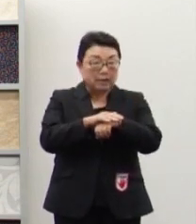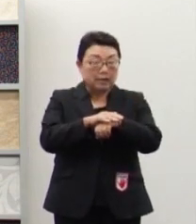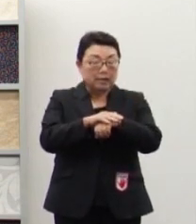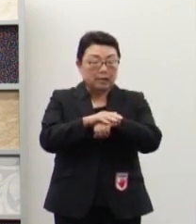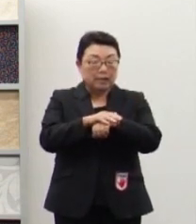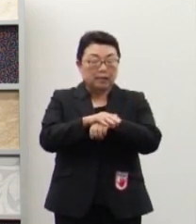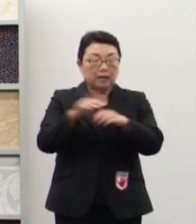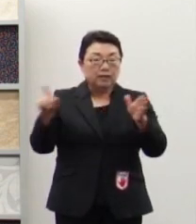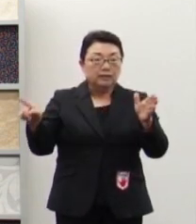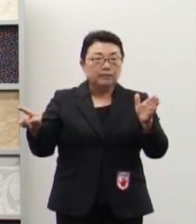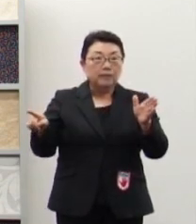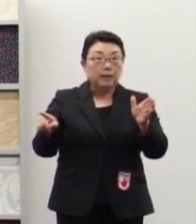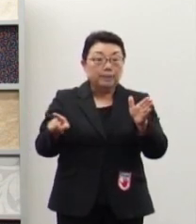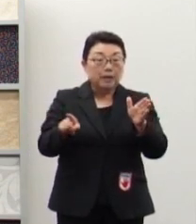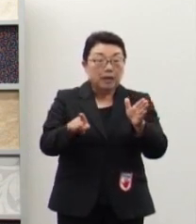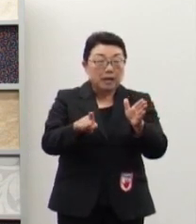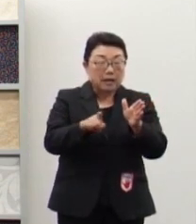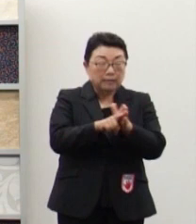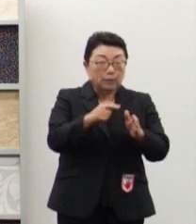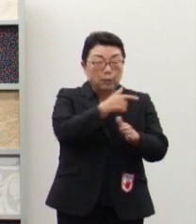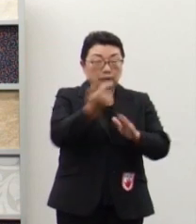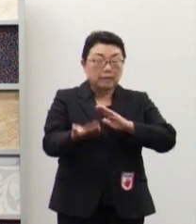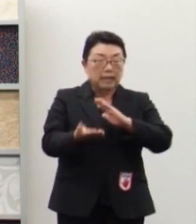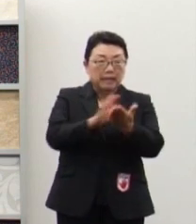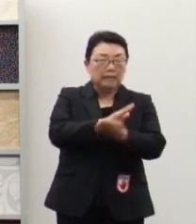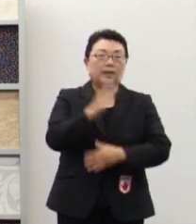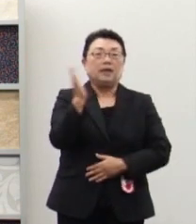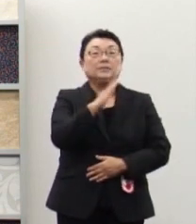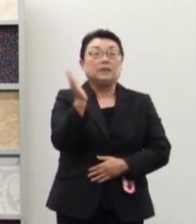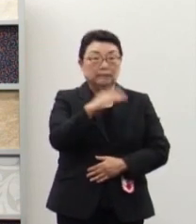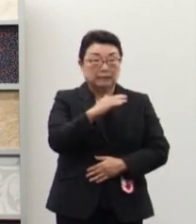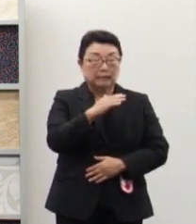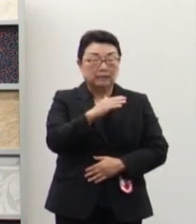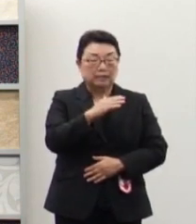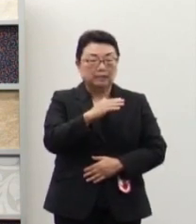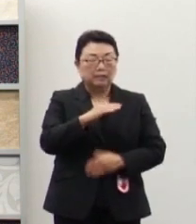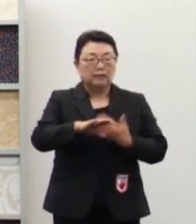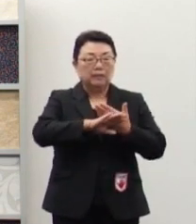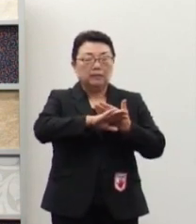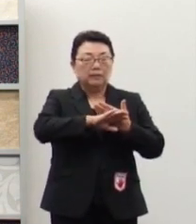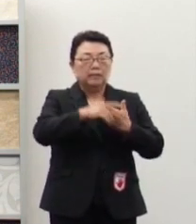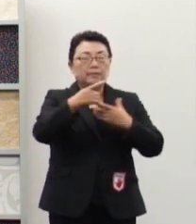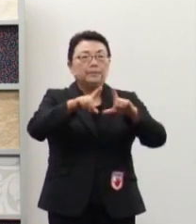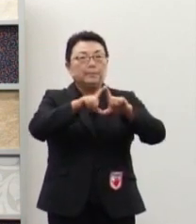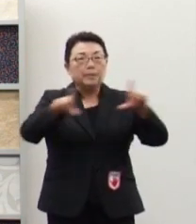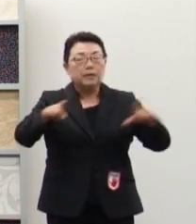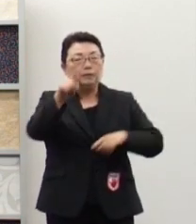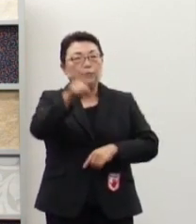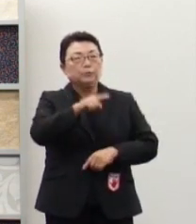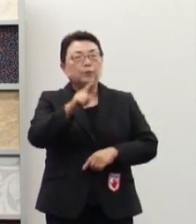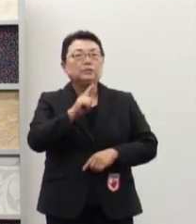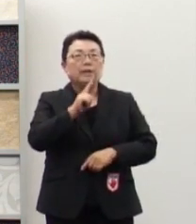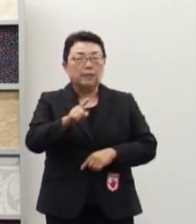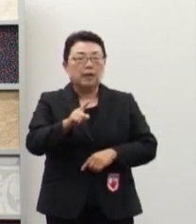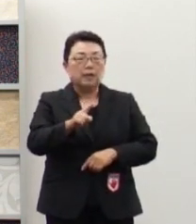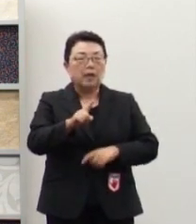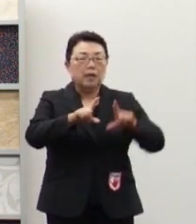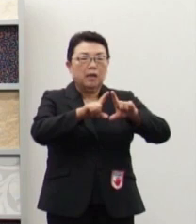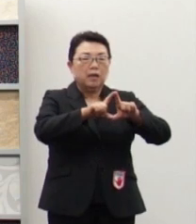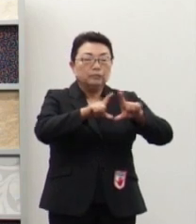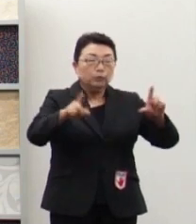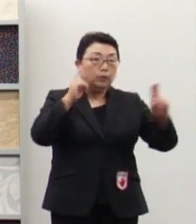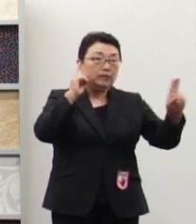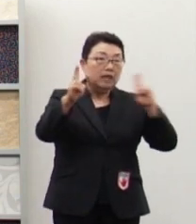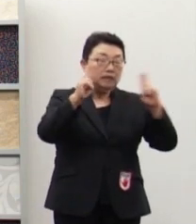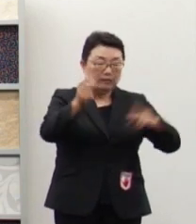これまでと大きく変化はございません。それ以外の一般の方となると、事業所、一般の事業所